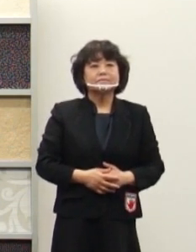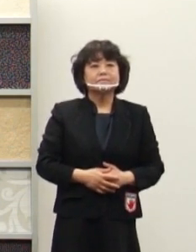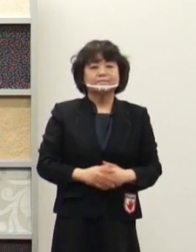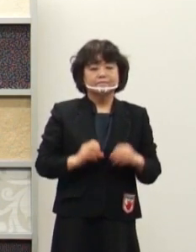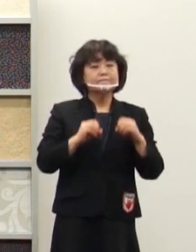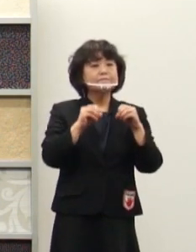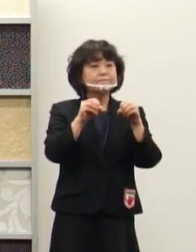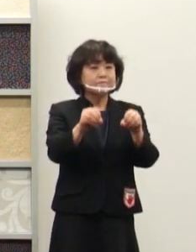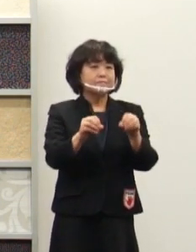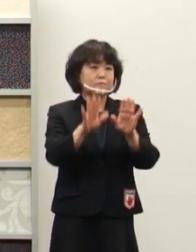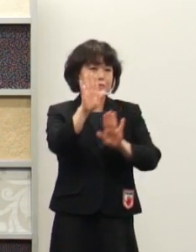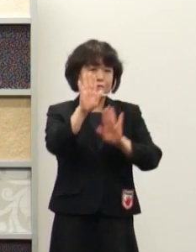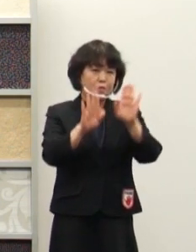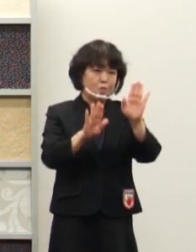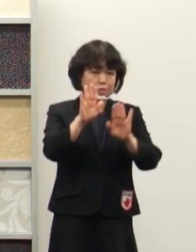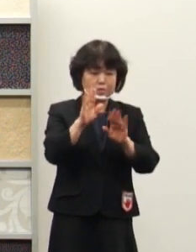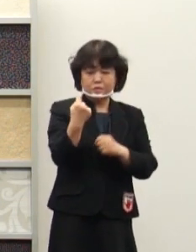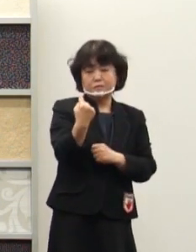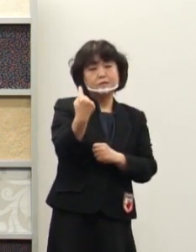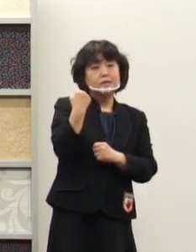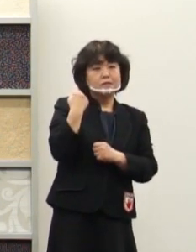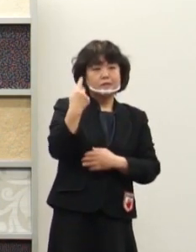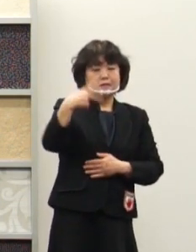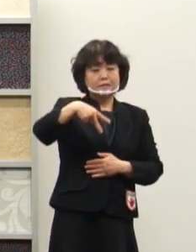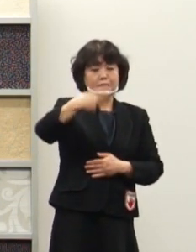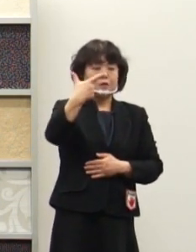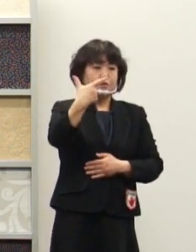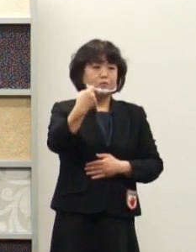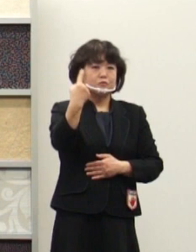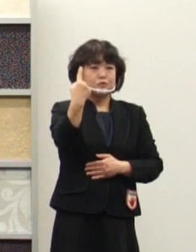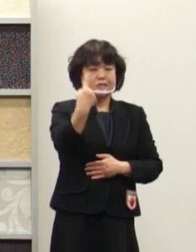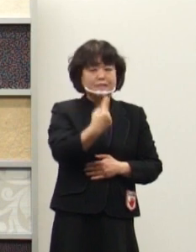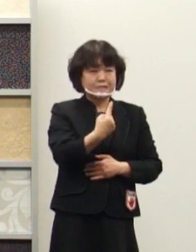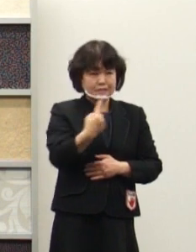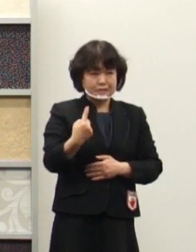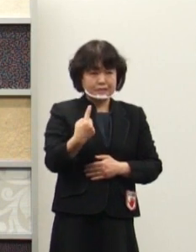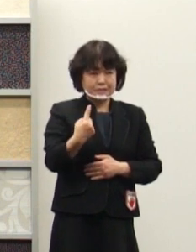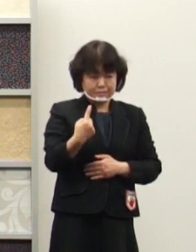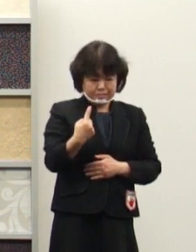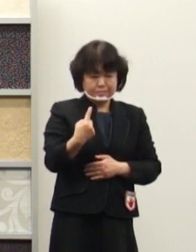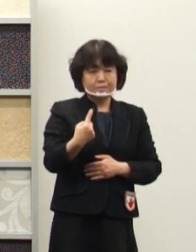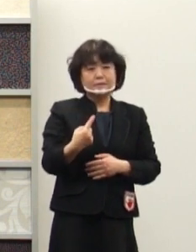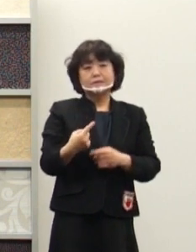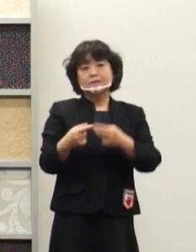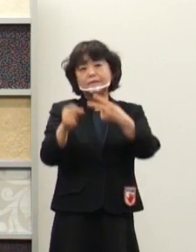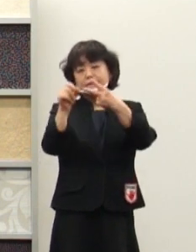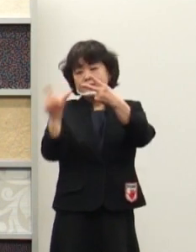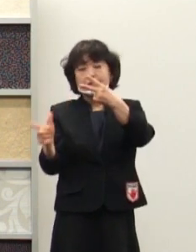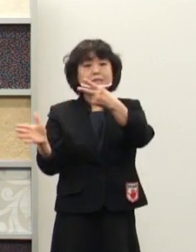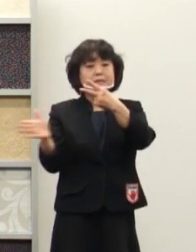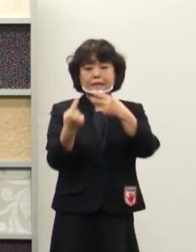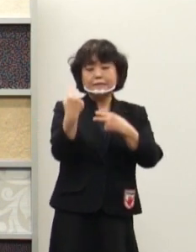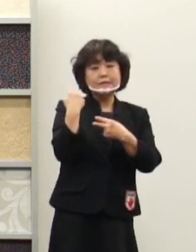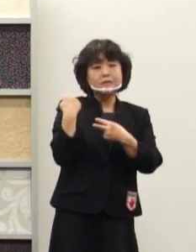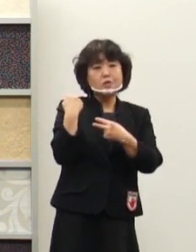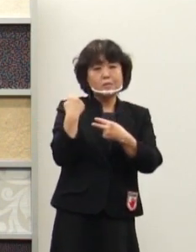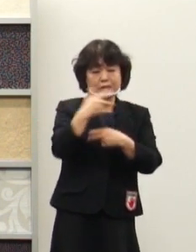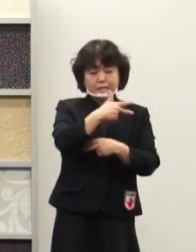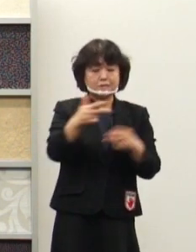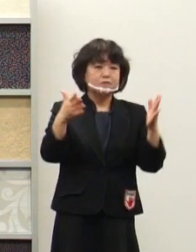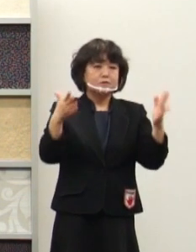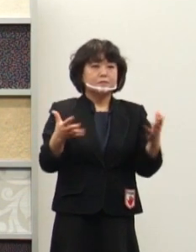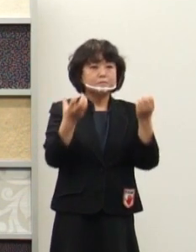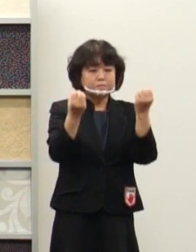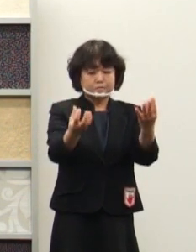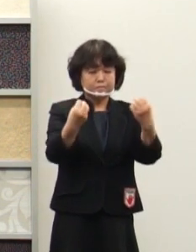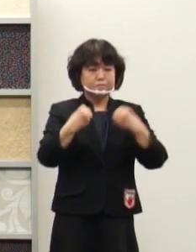況ですが、昨日の新規感染者数は261名、先月25日から昨日までの1週間あたりの新規感染